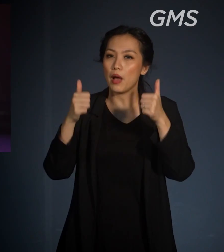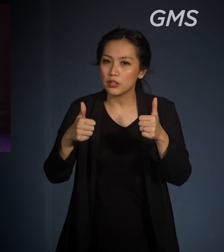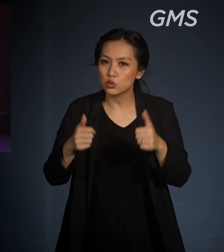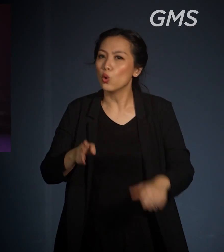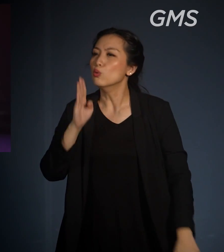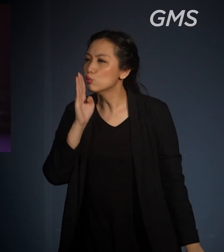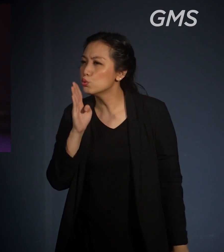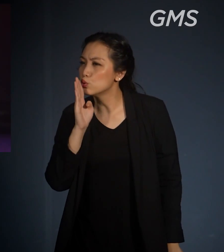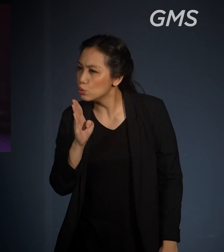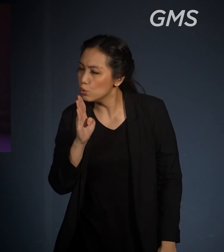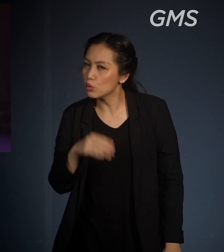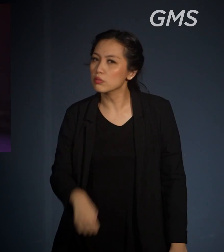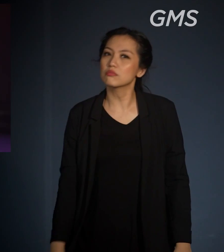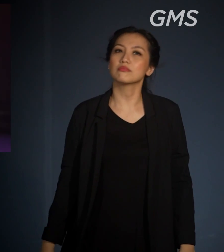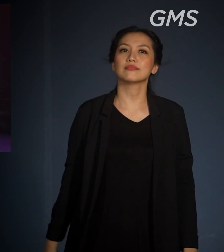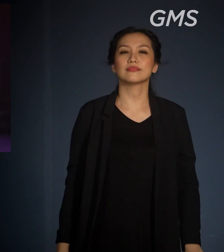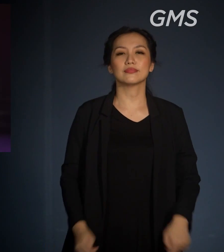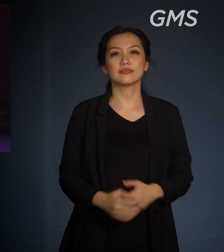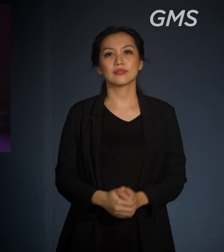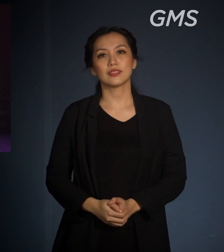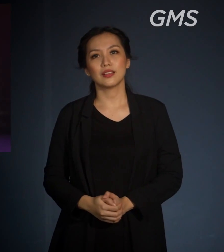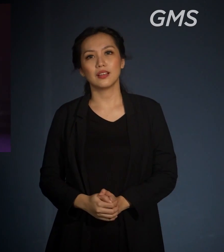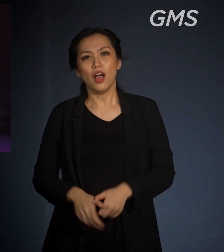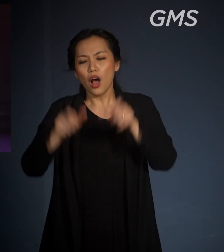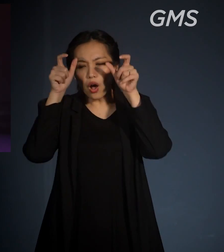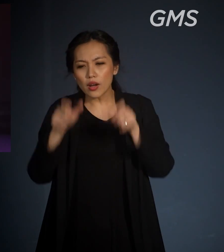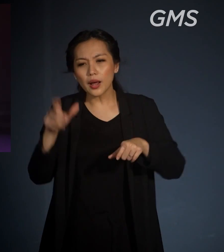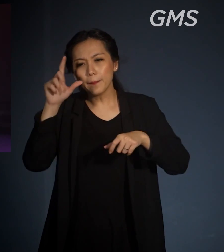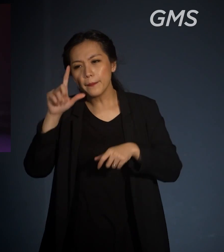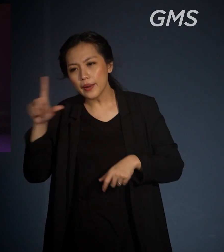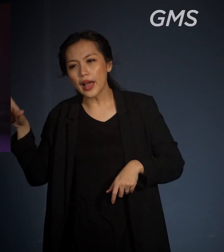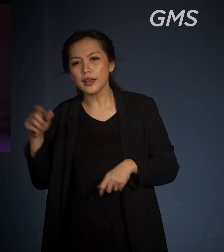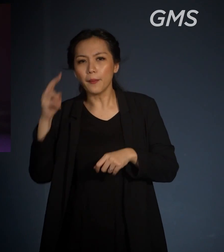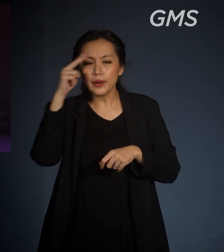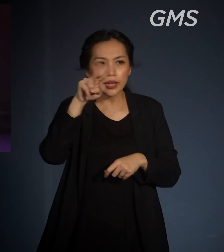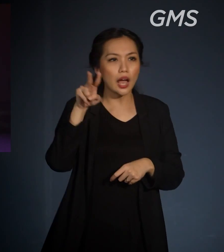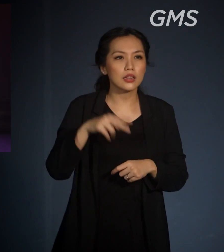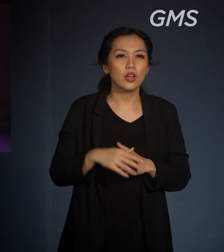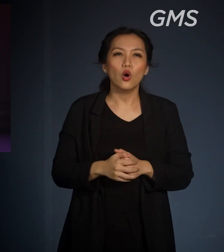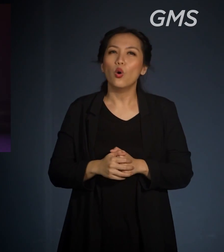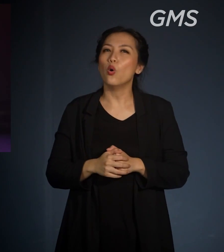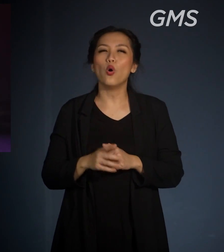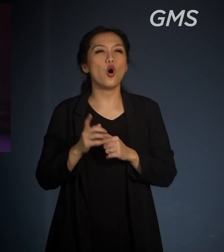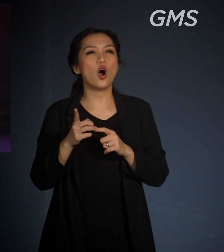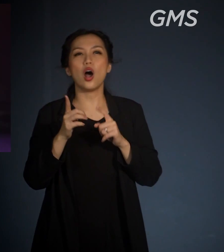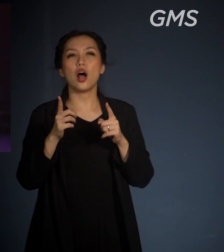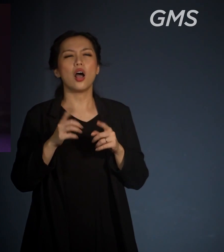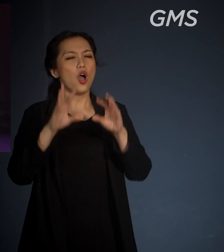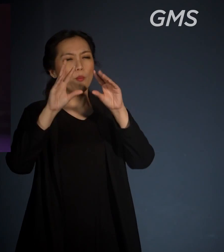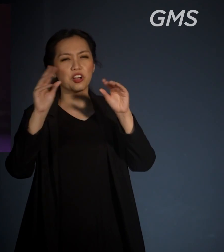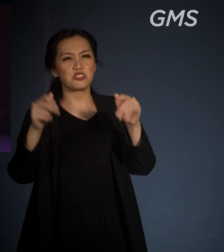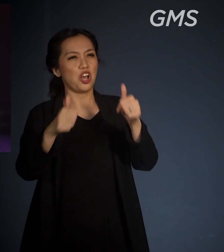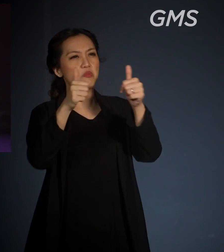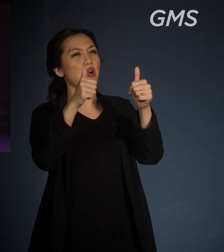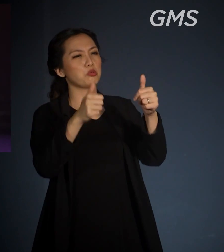jujur. Ketika orang-orang itu melihat di dalam pekerjaan Anda itu memberikan nilai tambah kepada masyarakat. Anda itu